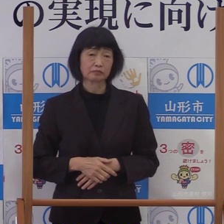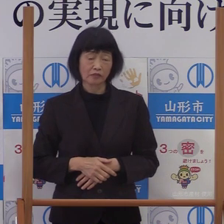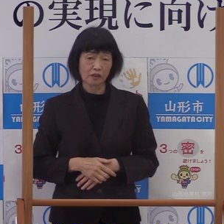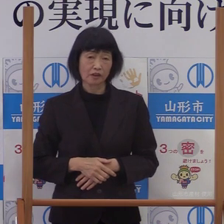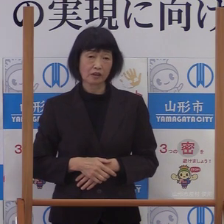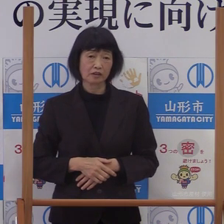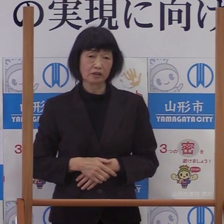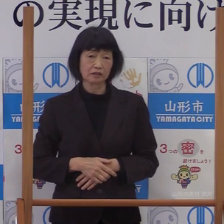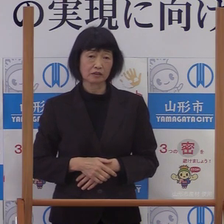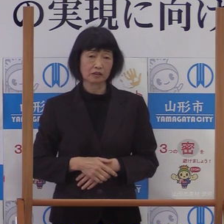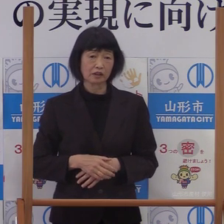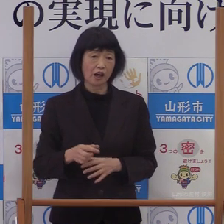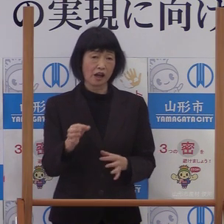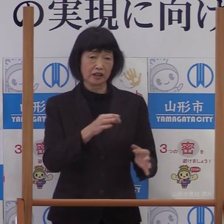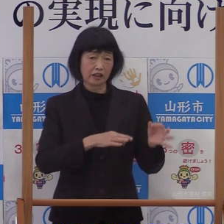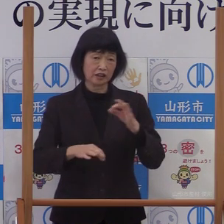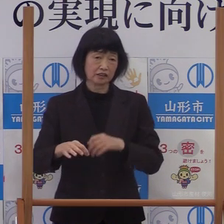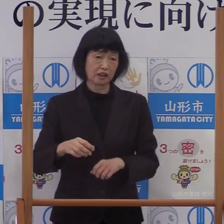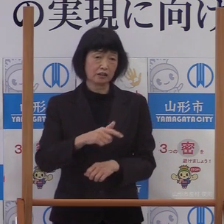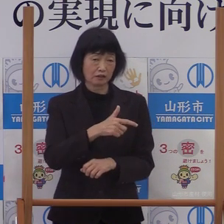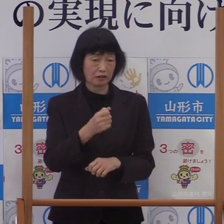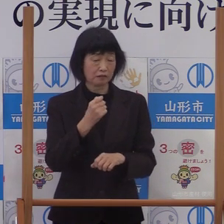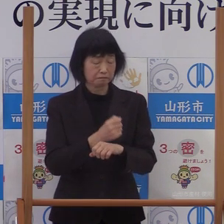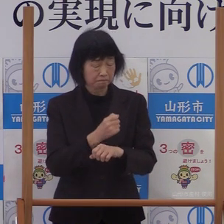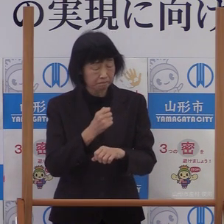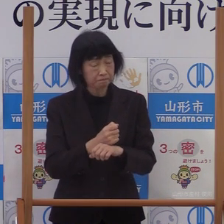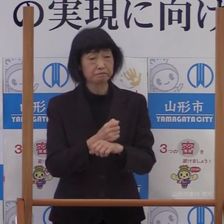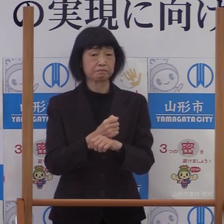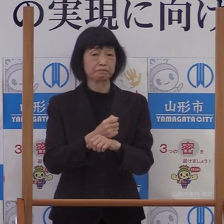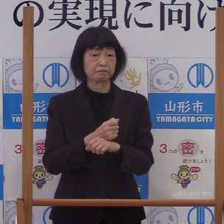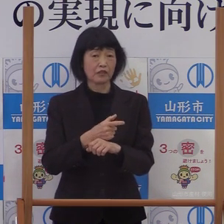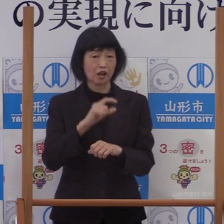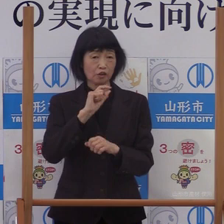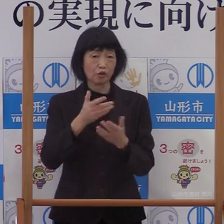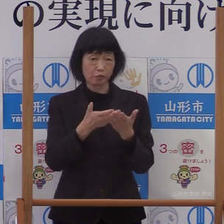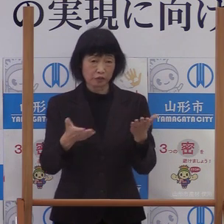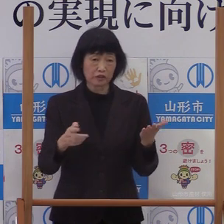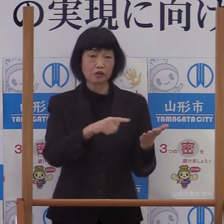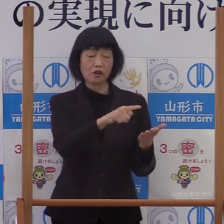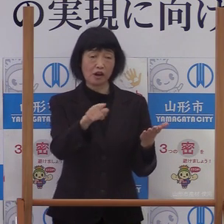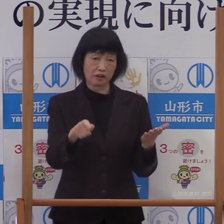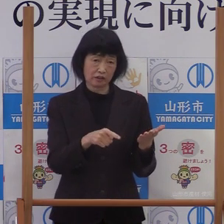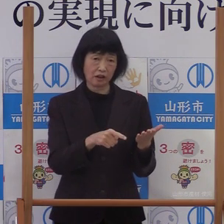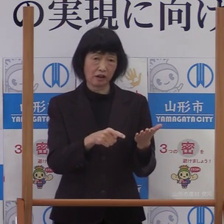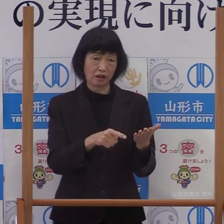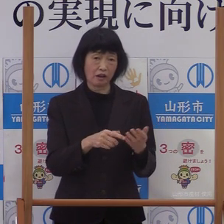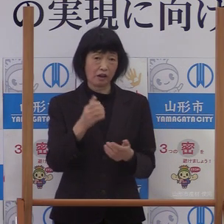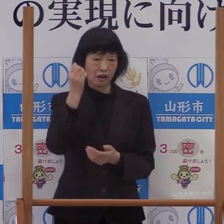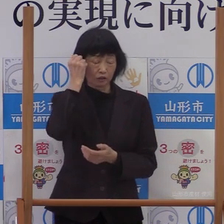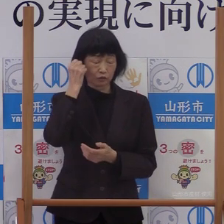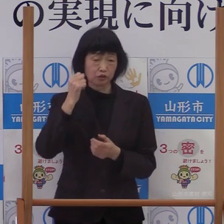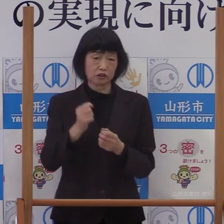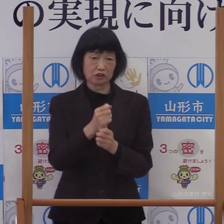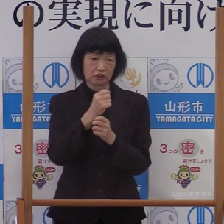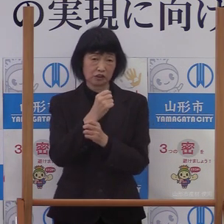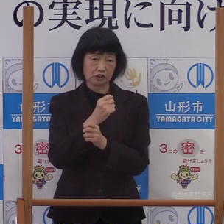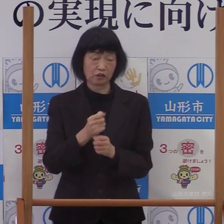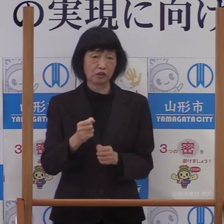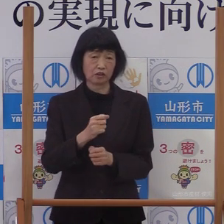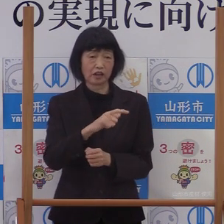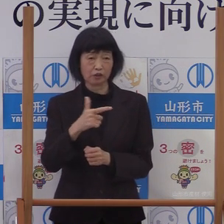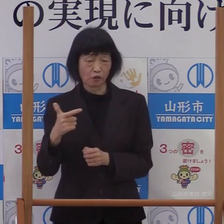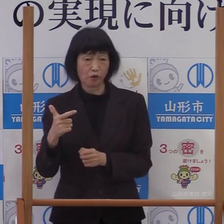響から経済的に大きな打撃を受けている飲食事業者の方や宿泊業など観光事業者の